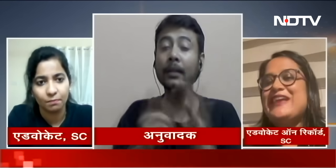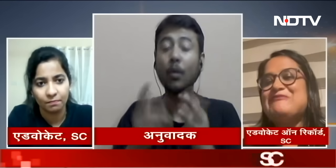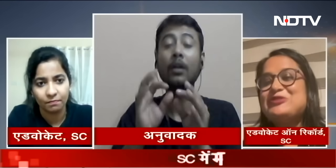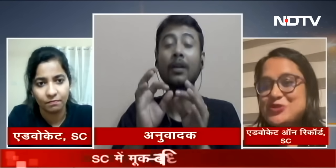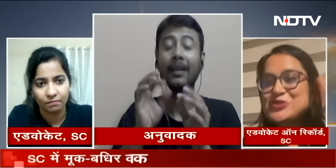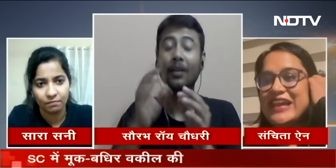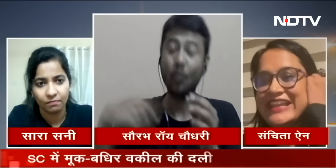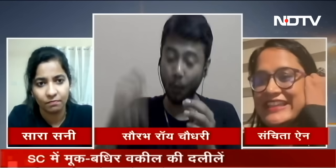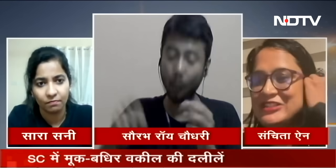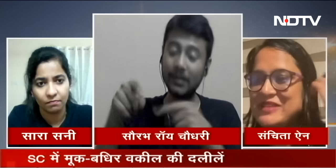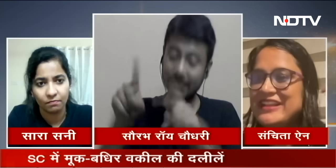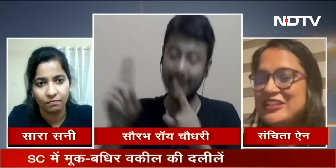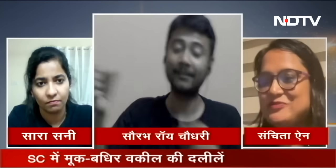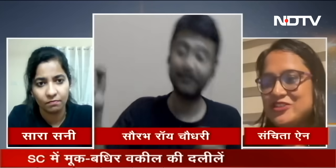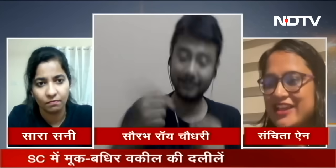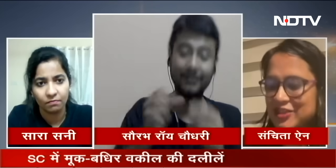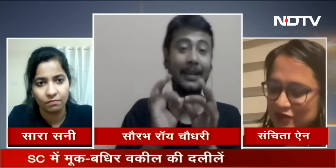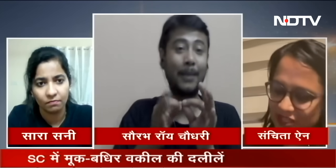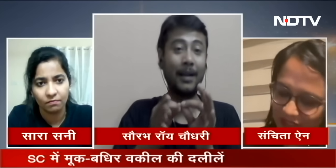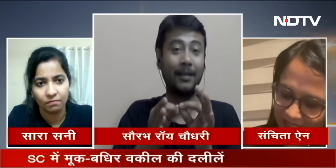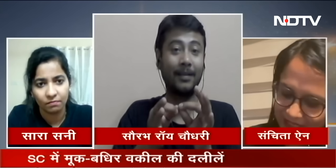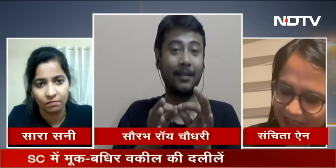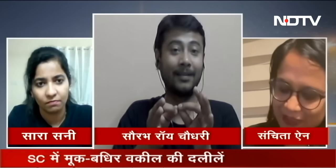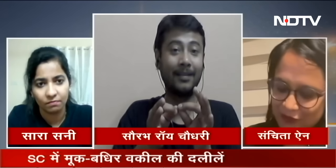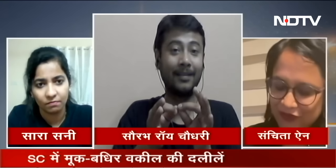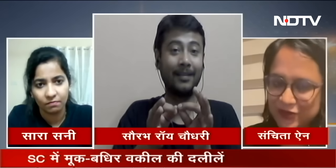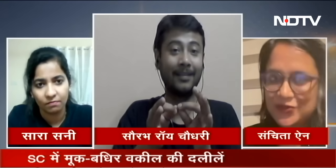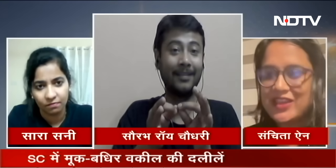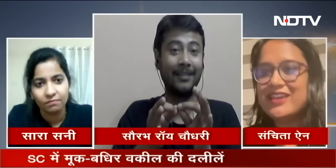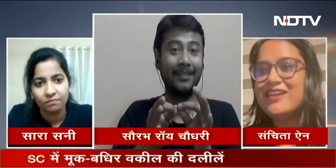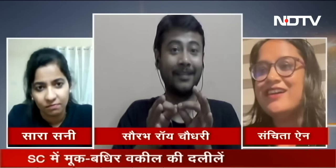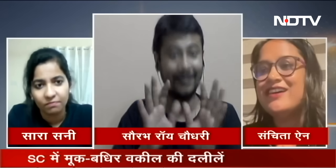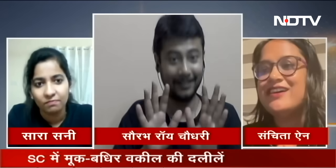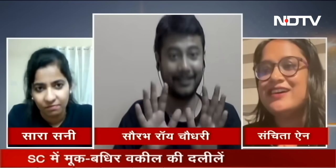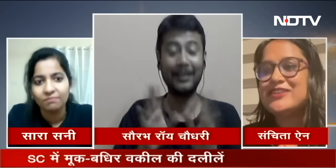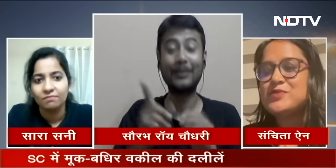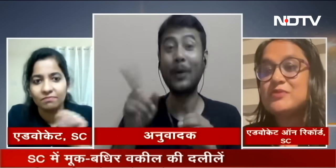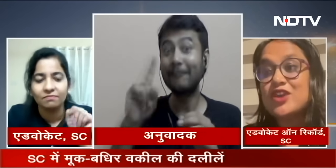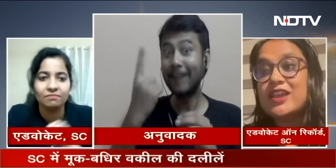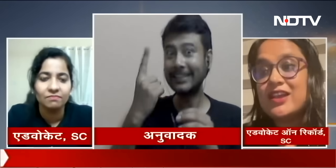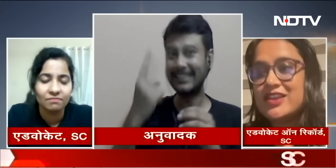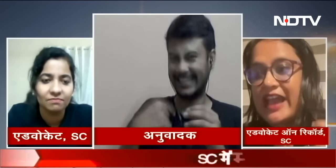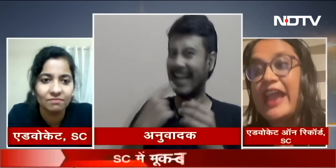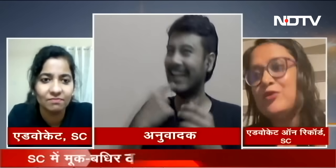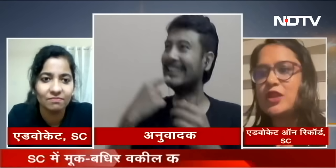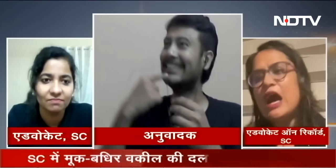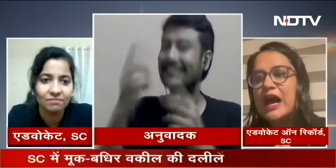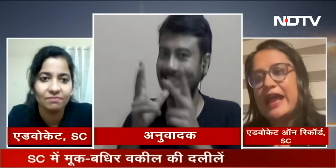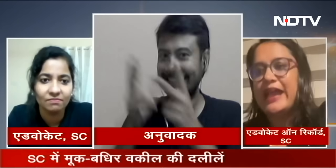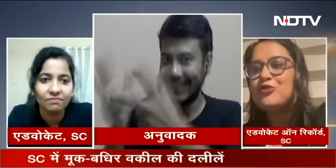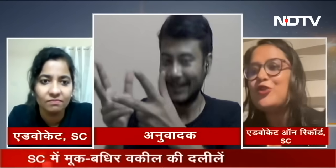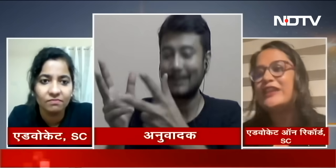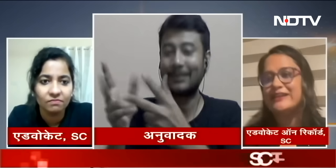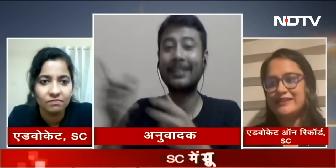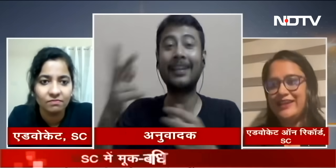तो एक बार तो उनको सुना ही नहीं दिया जब मैंने कहा इंटरप्रेटर है, तो वो नीचे देख रहे थे। और फिर उन्होंने जब समझा कि अच्छा है, उन्होंने कहा